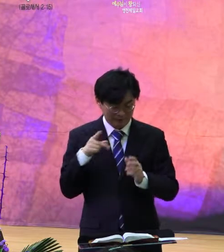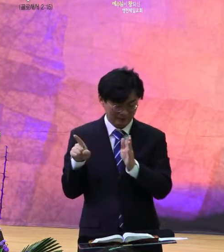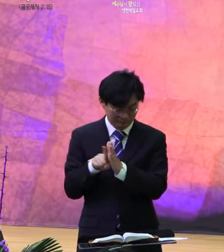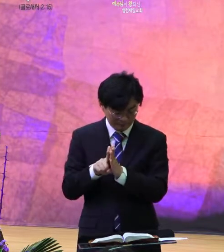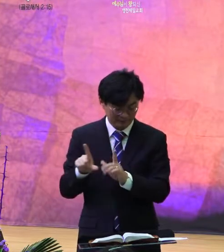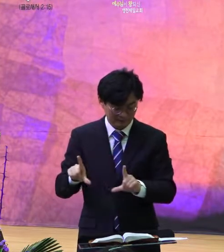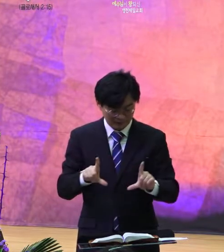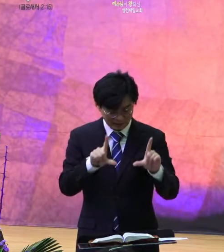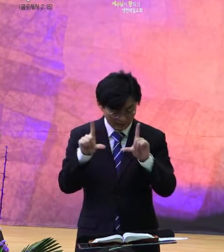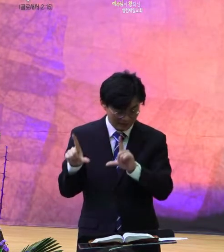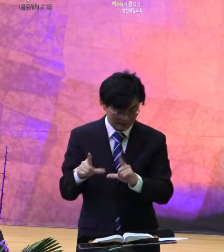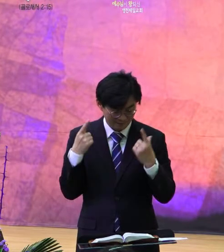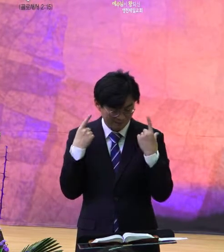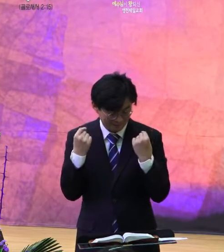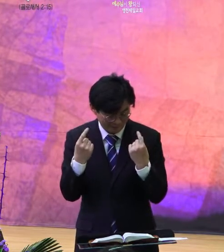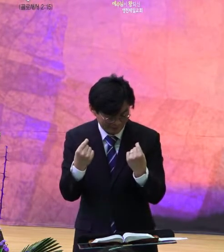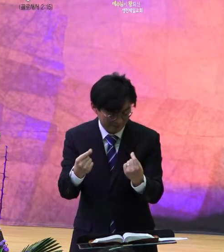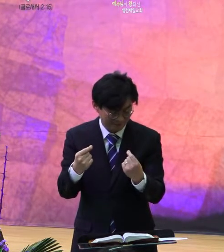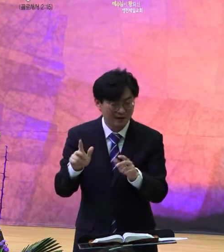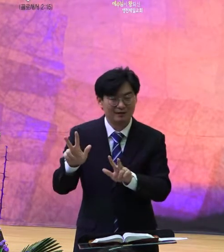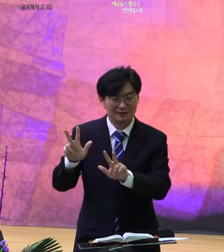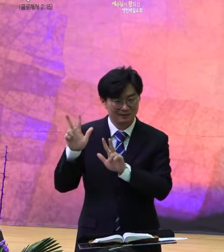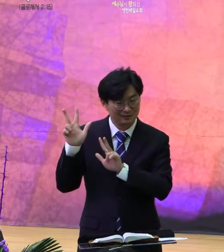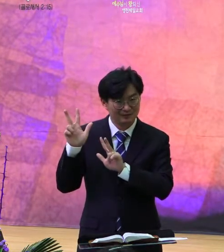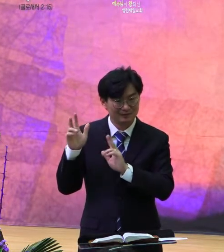자리에 앉아 계실 겁니다.